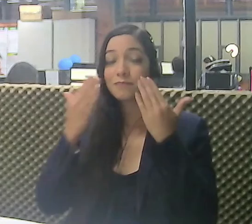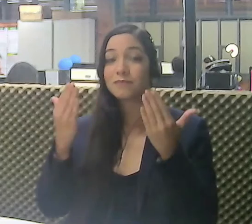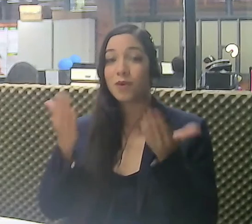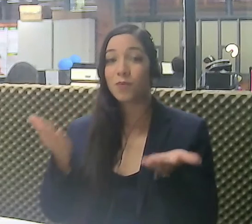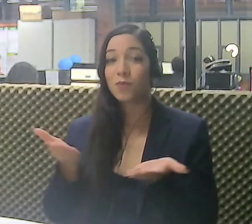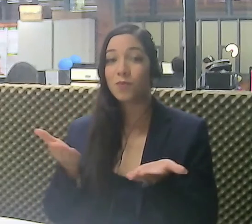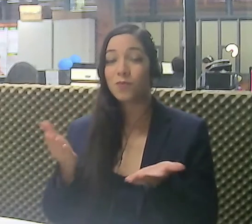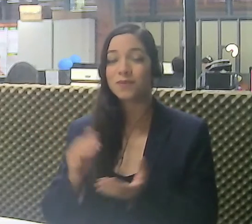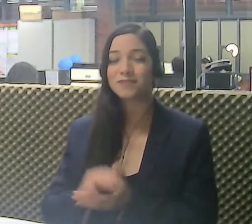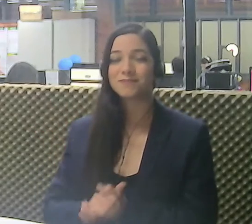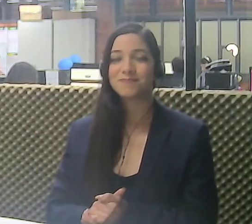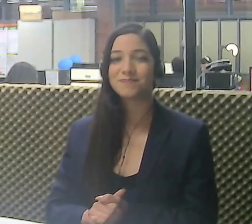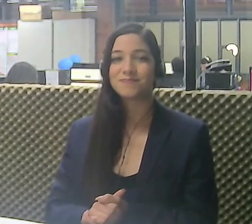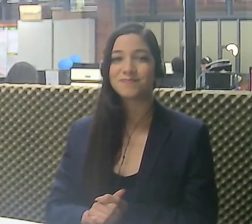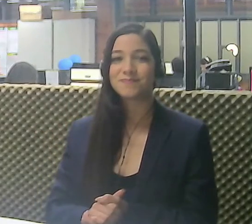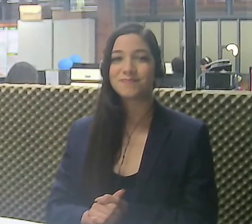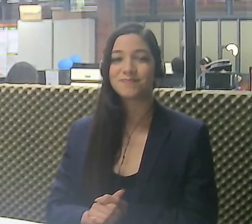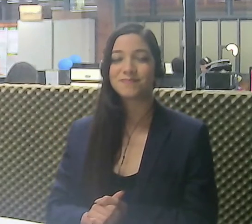hoje.